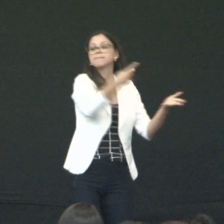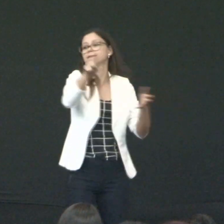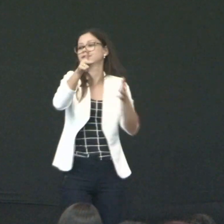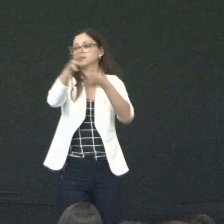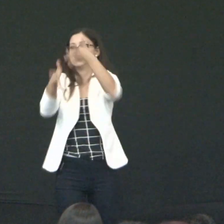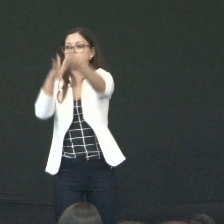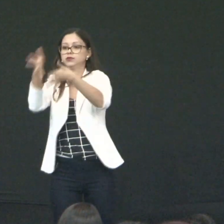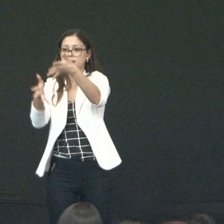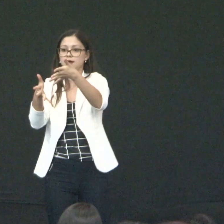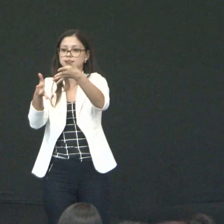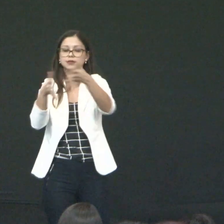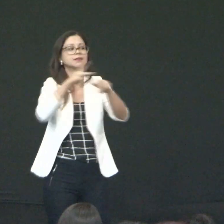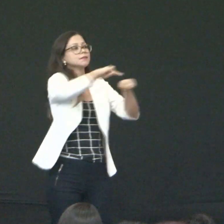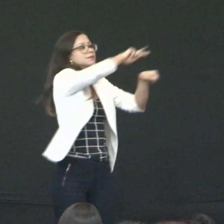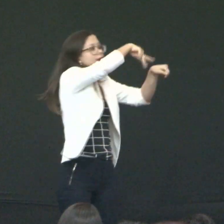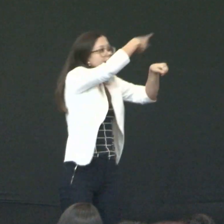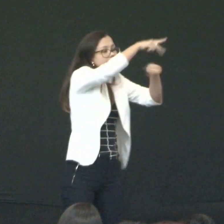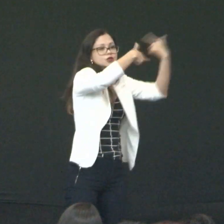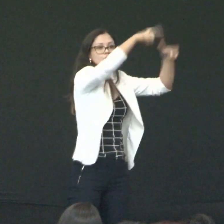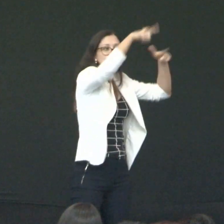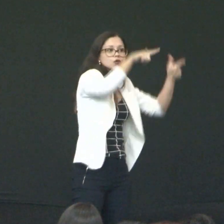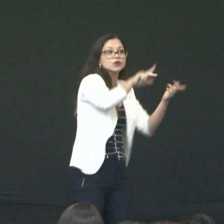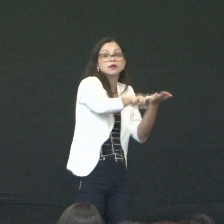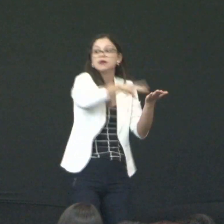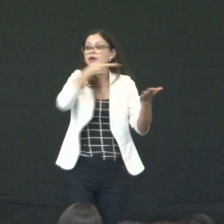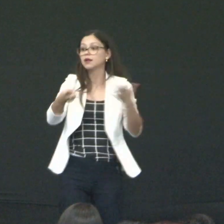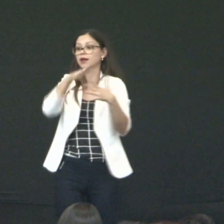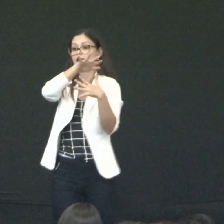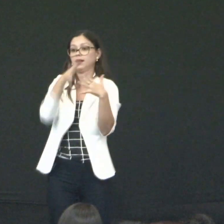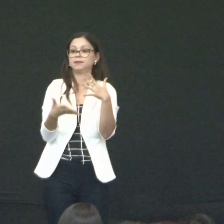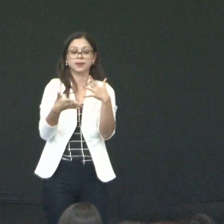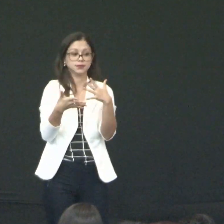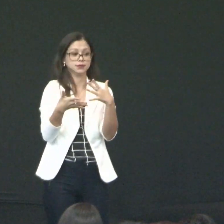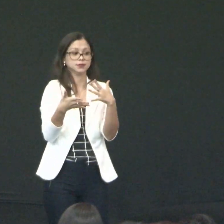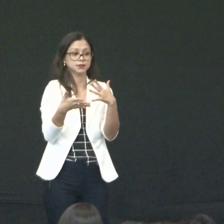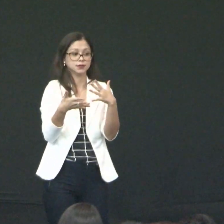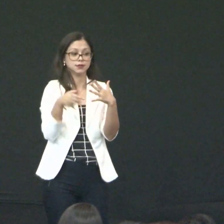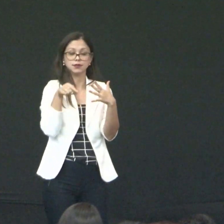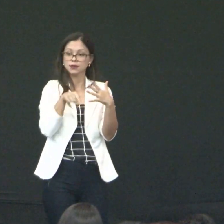as competências necessárias para fazer essas traduções intramodais.